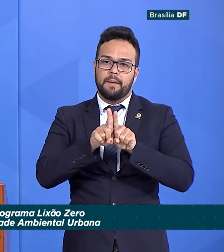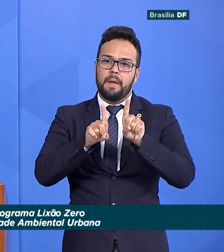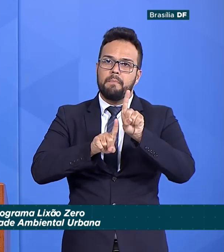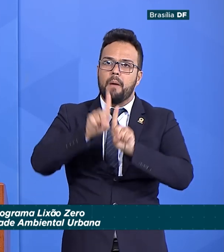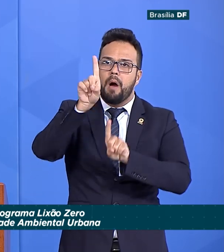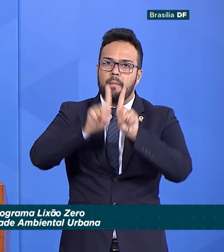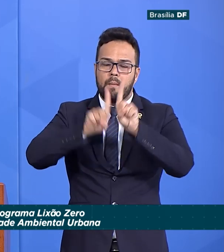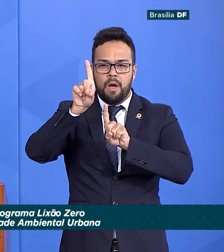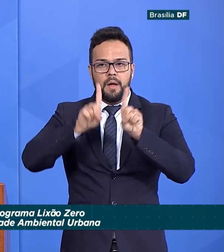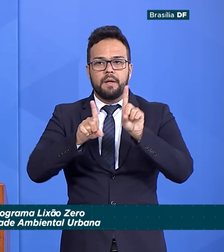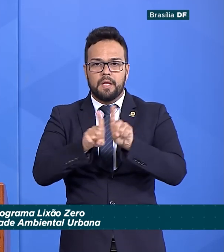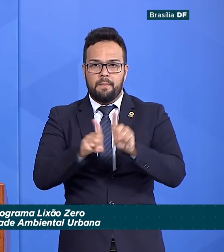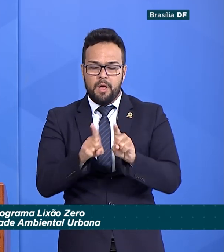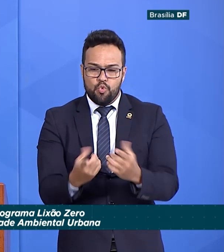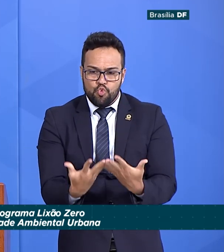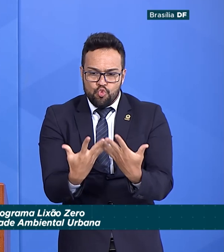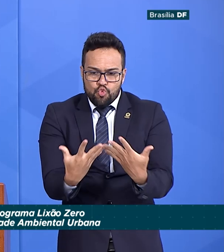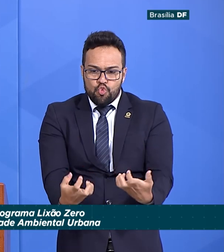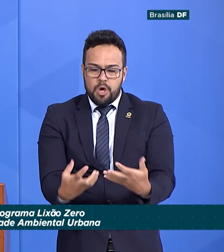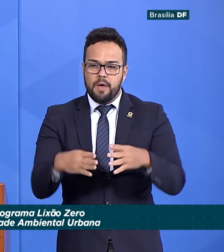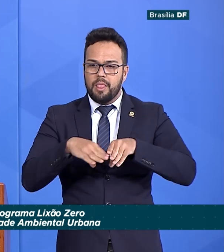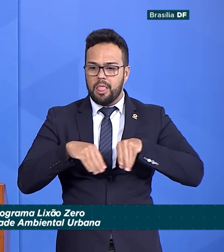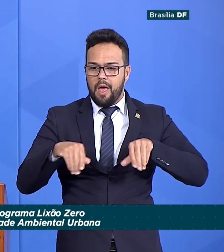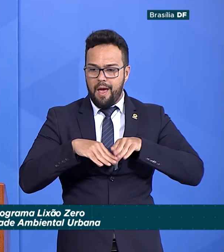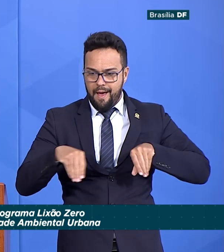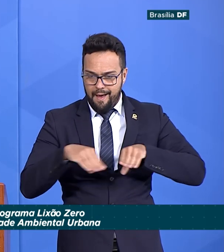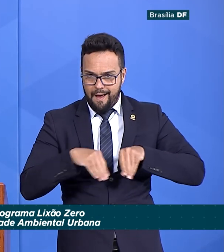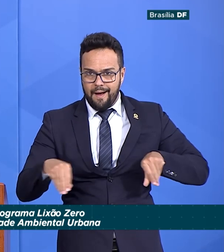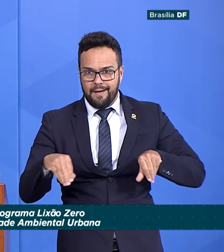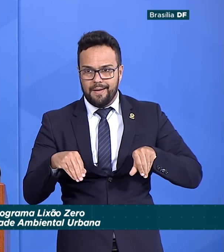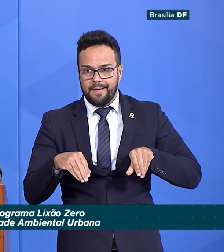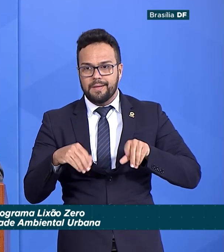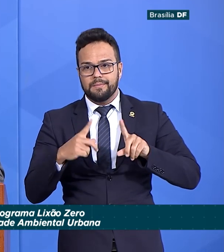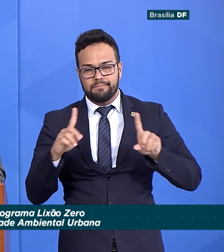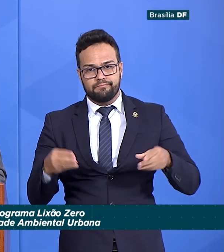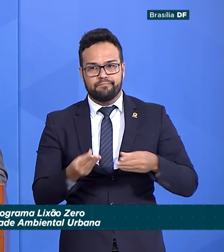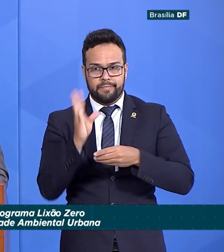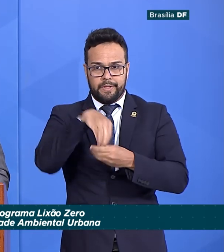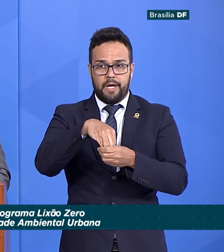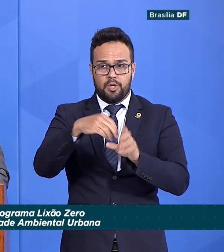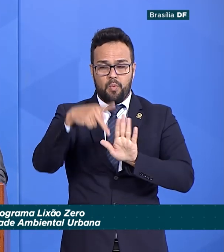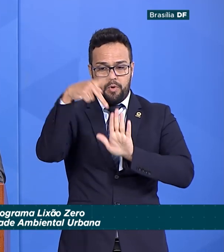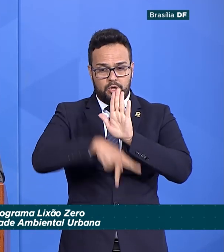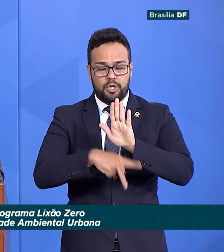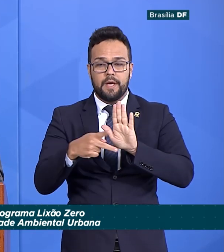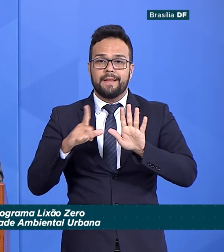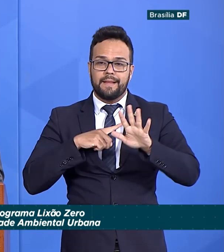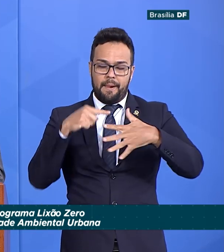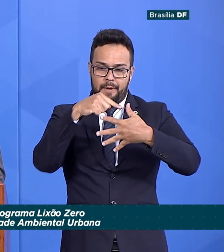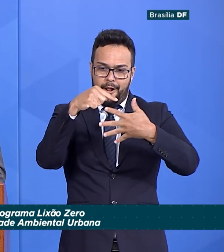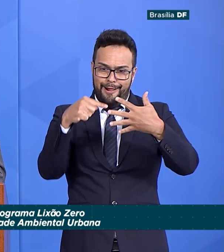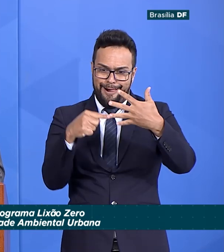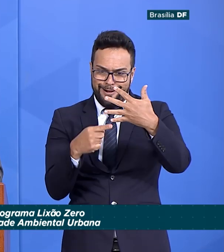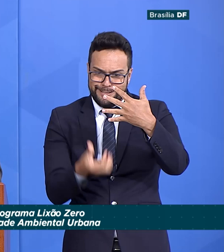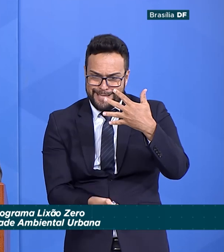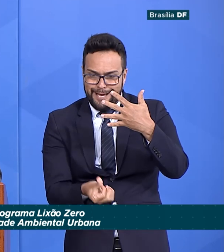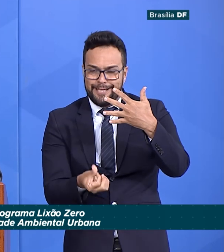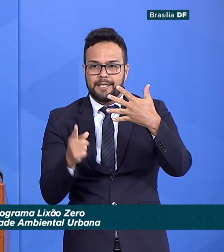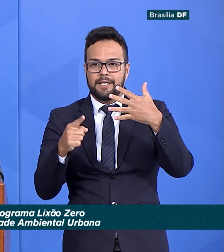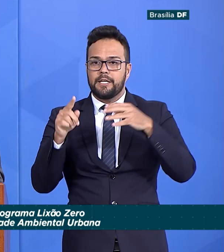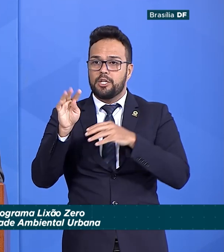maior permeabilidade, portanto, dentro desse projeto. Esses seis tópicos que compõem a agenda urbana